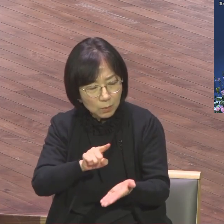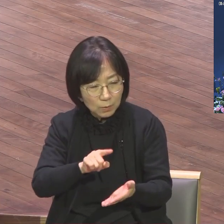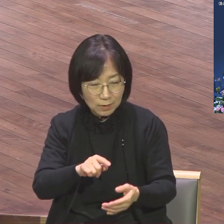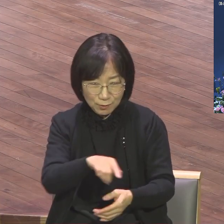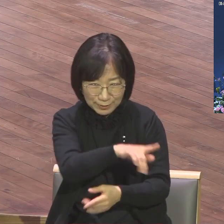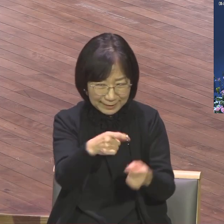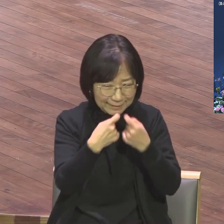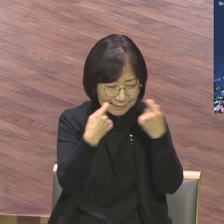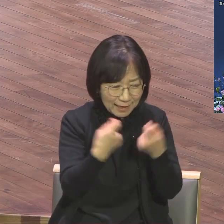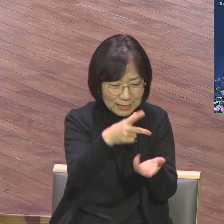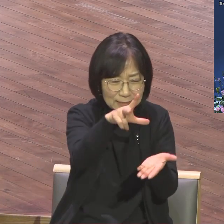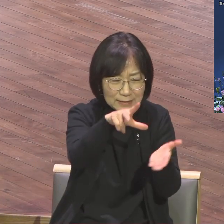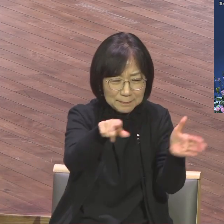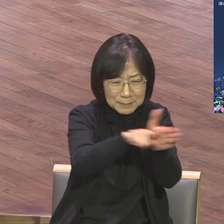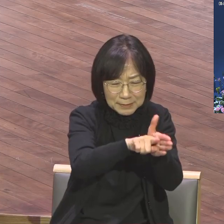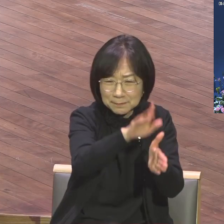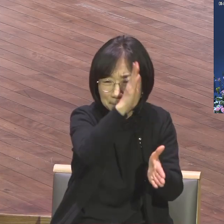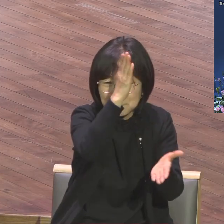원하시는 믿음이 뭐냐?